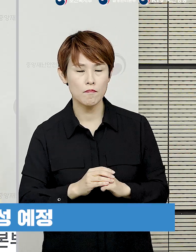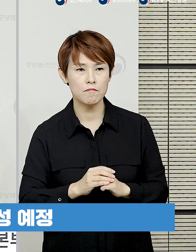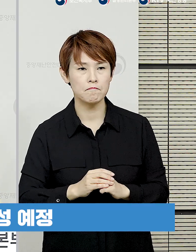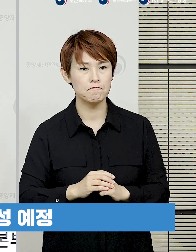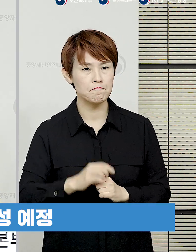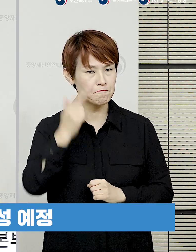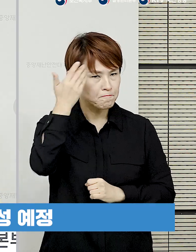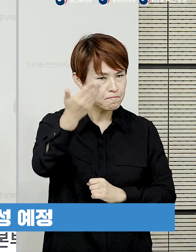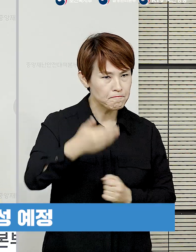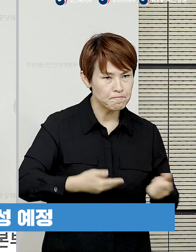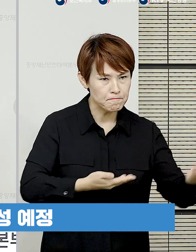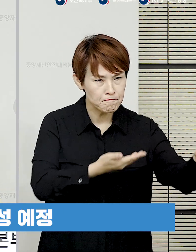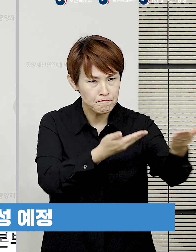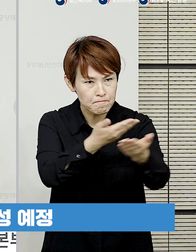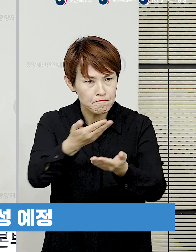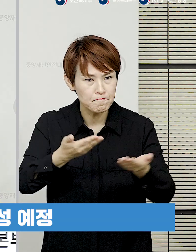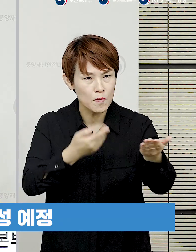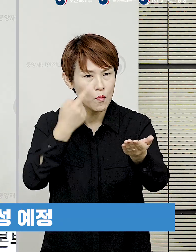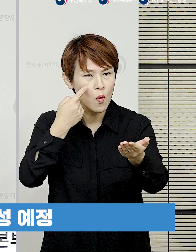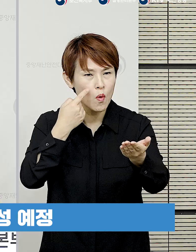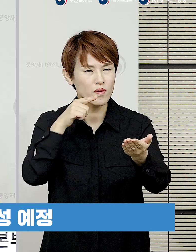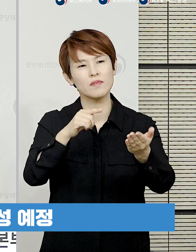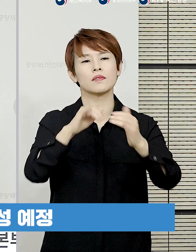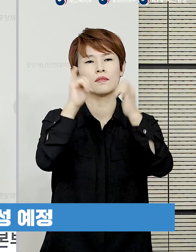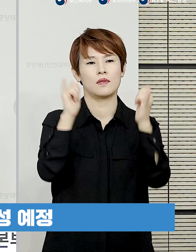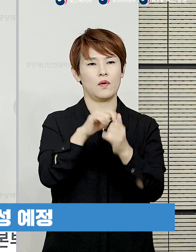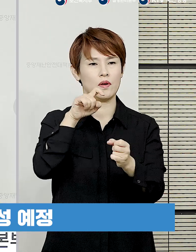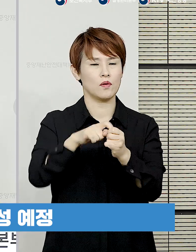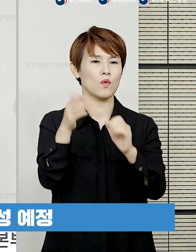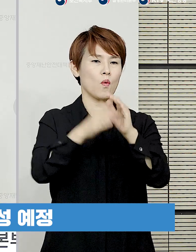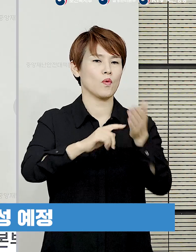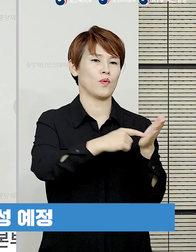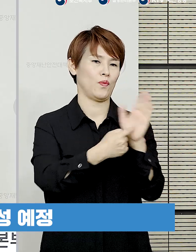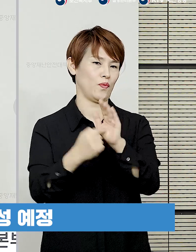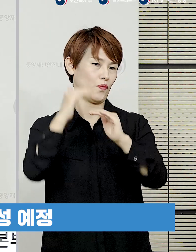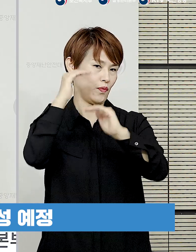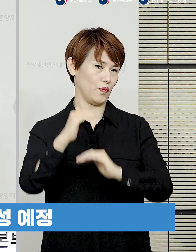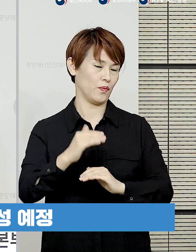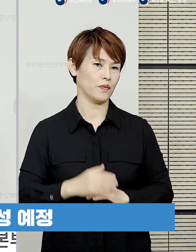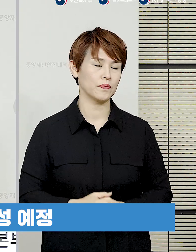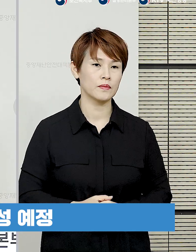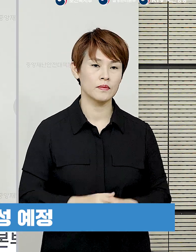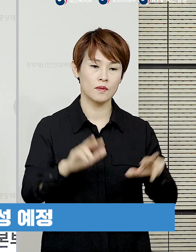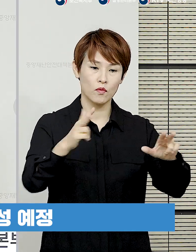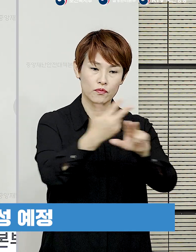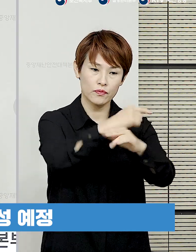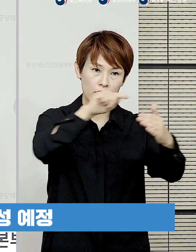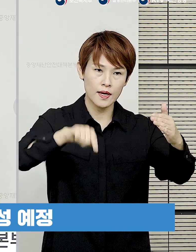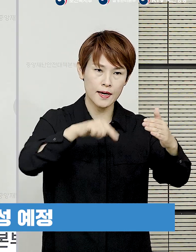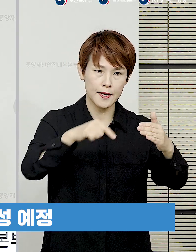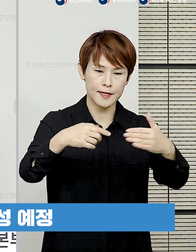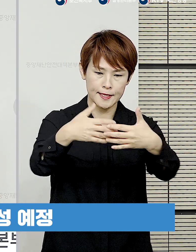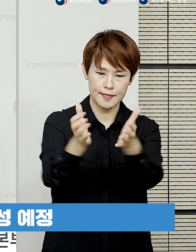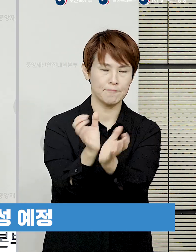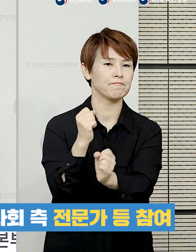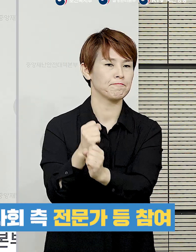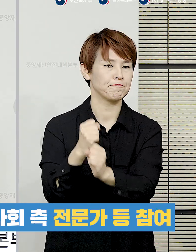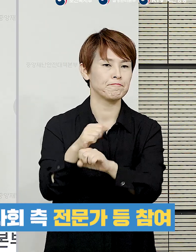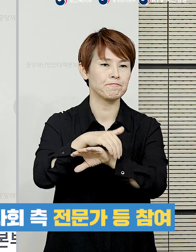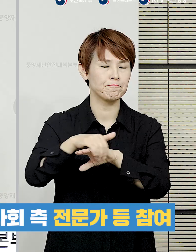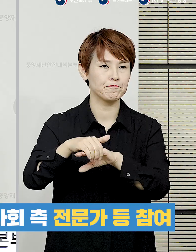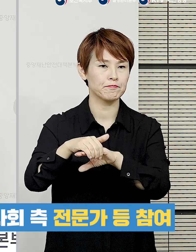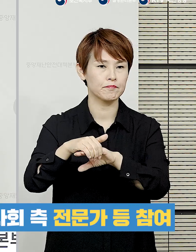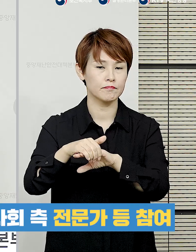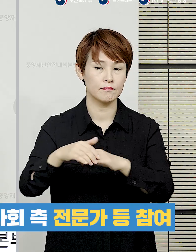기구가 이 사회적 공론화 기구로 지금 예상을 하고 있습니다. 이에 따라서 지금 금주 중에 구성은 완료할 생각이고